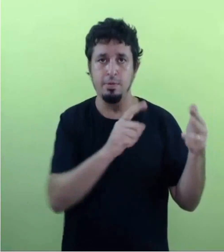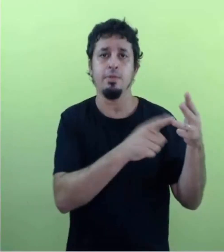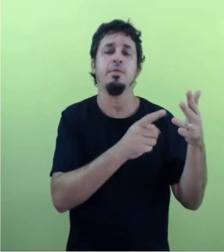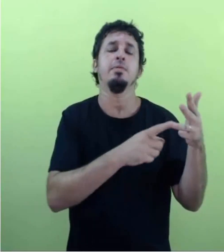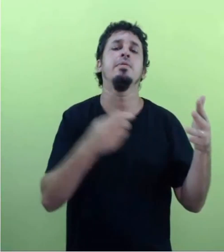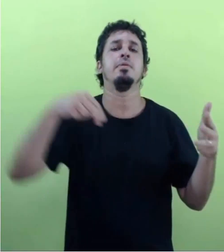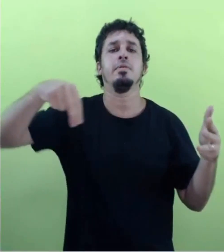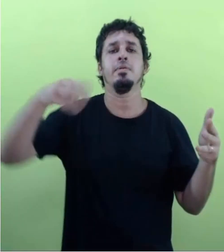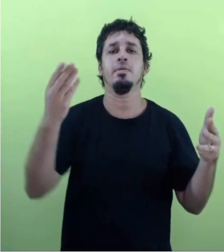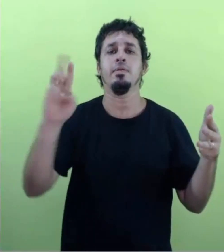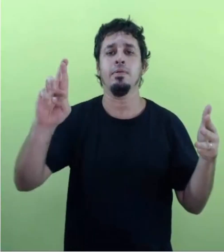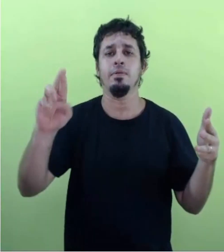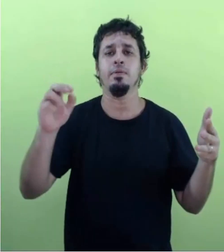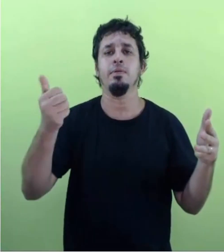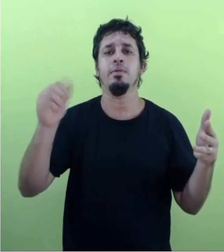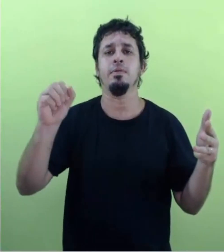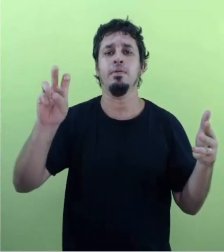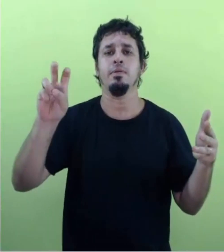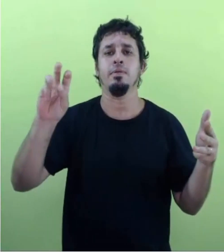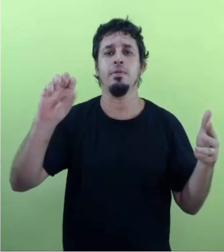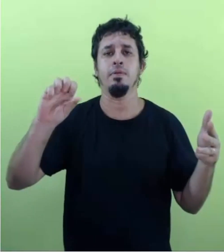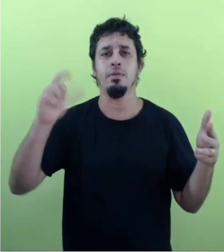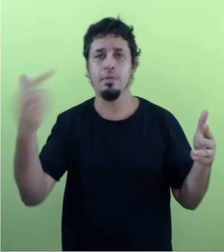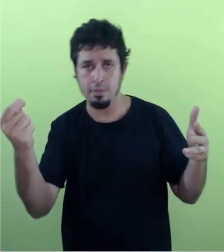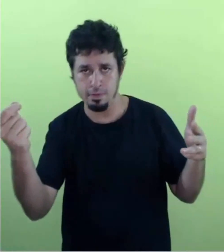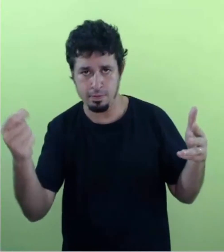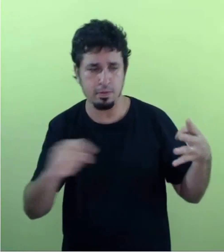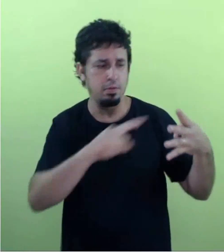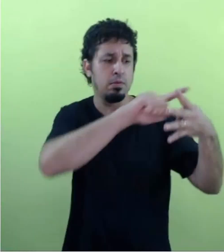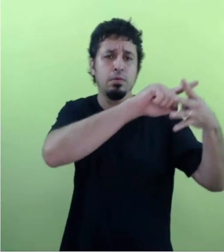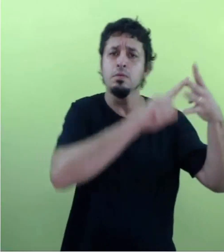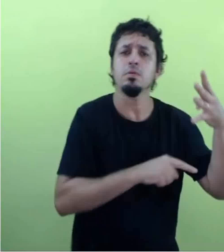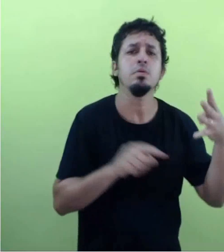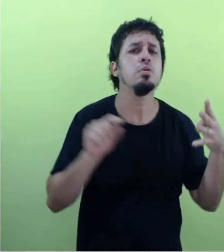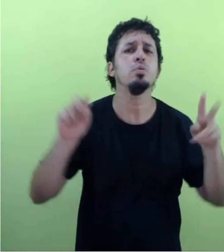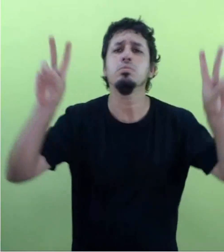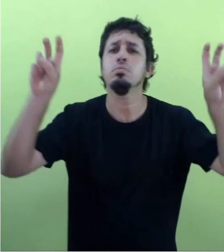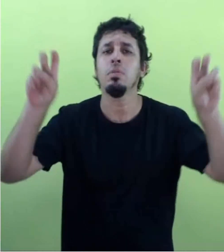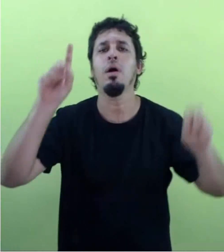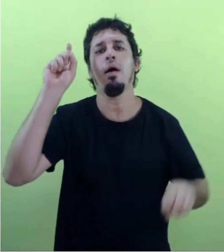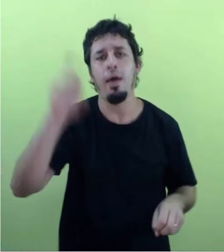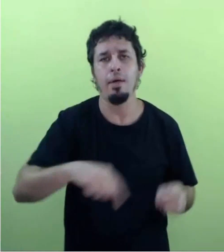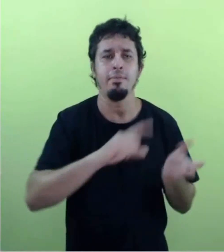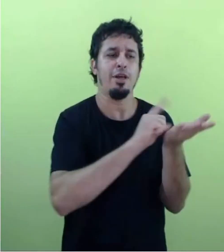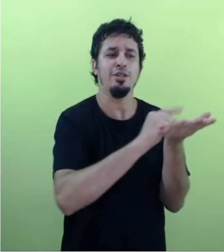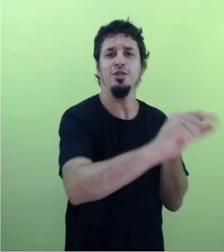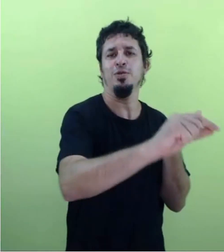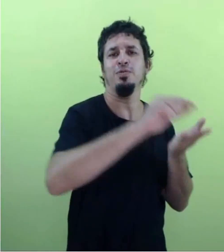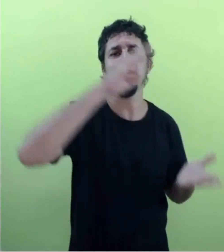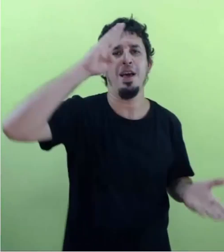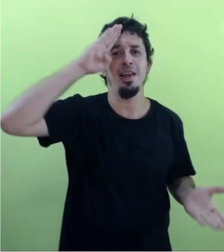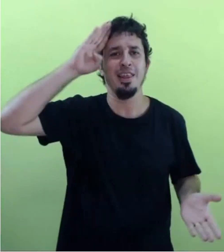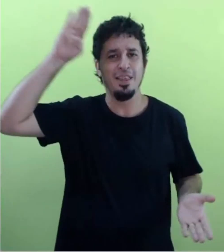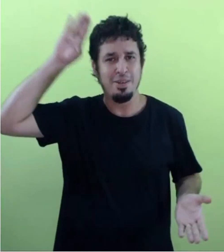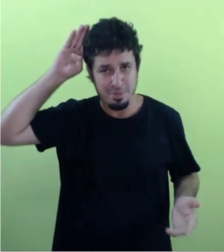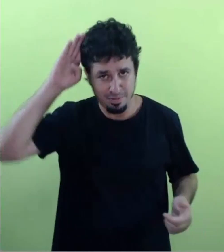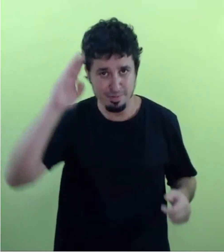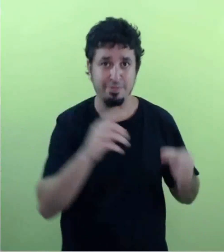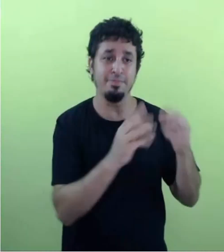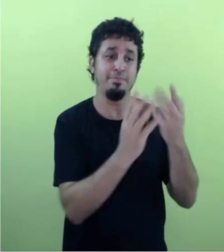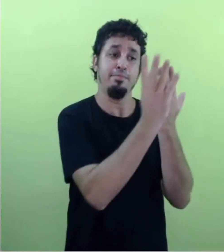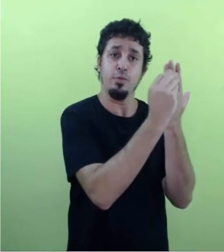NBR 10520. Estas normas tratam respectivamente do artigo científico,